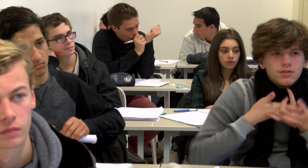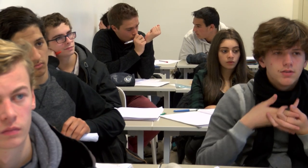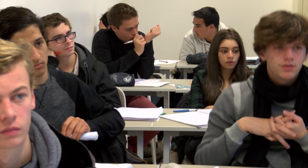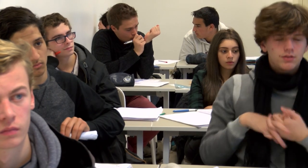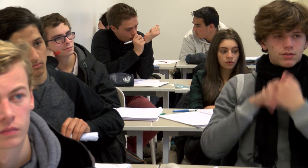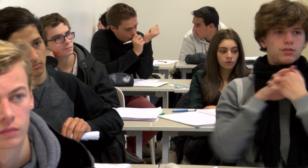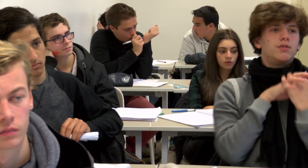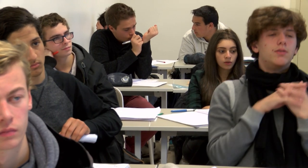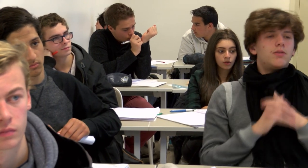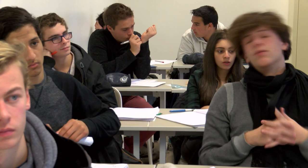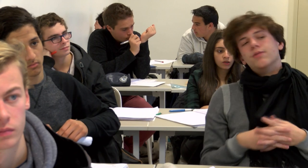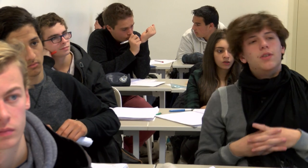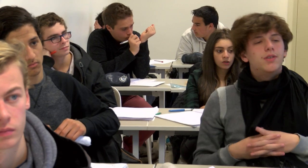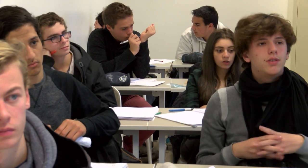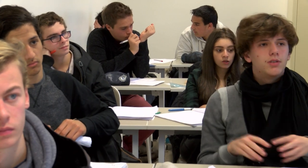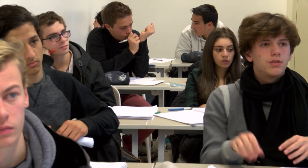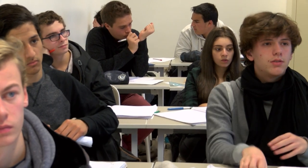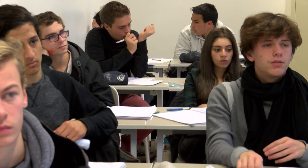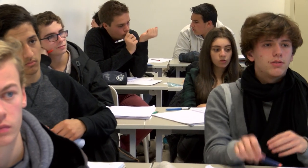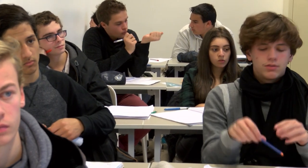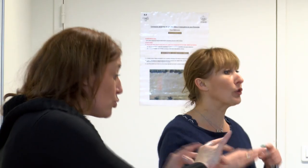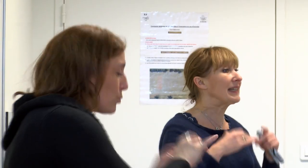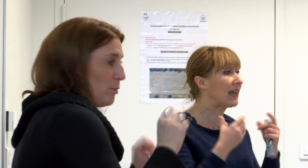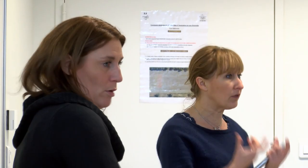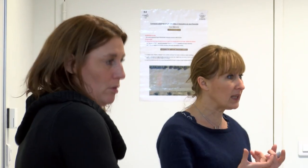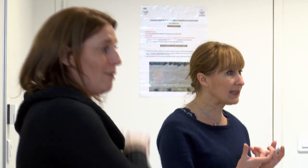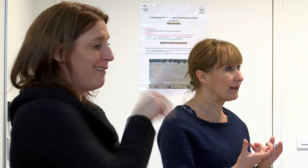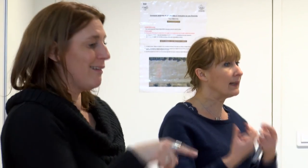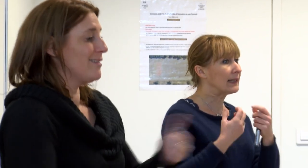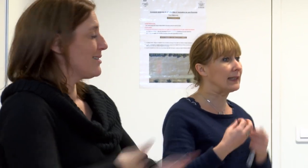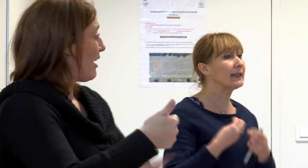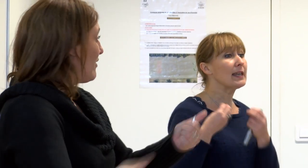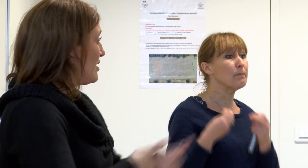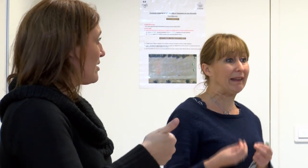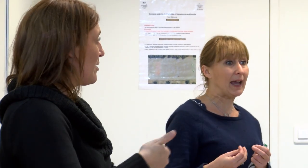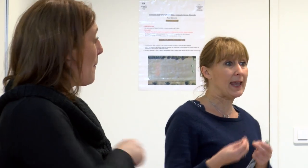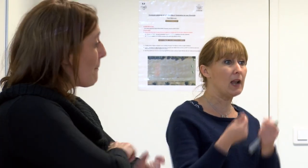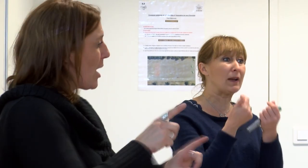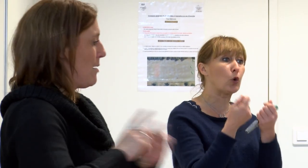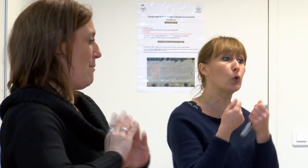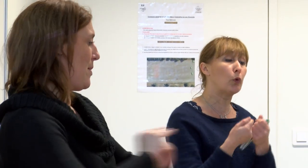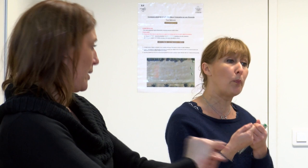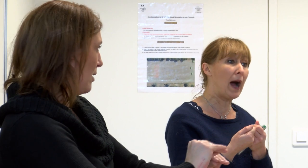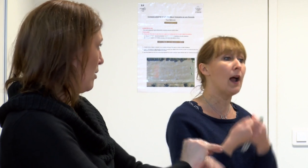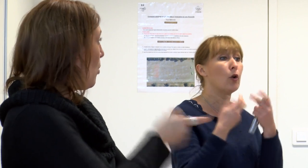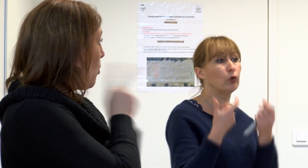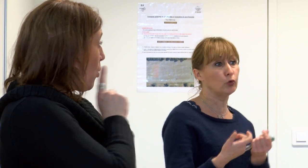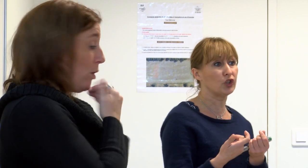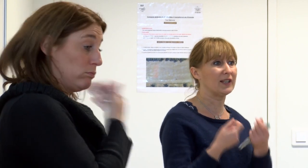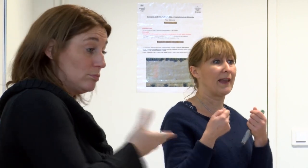On peut toucher des fruits, on peut toucher des légumes. Alors qu'un service, c'est immatériel, parce qu'on ne peut pas le toucher, ça